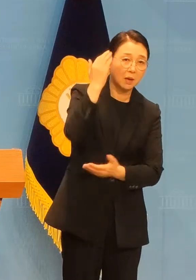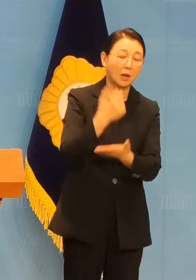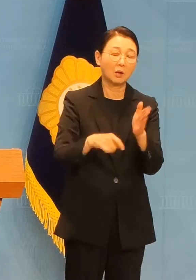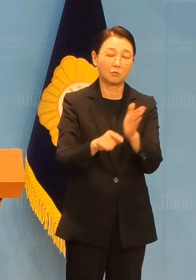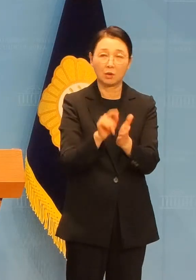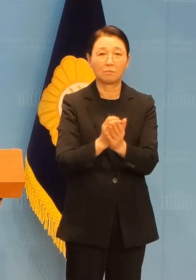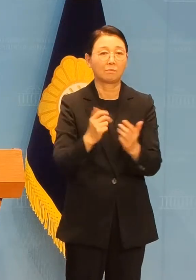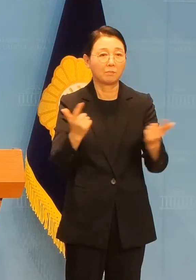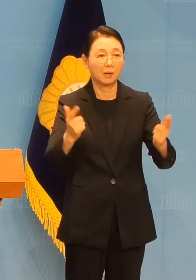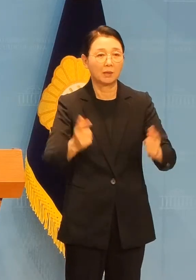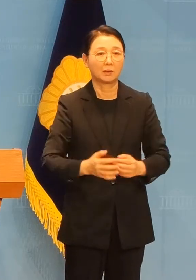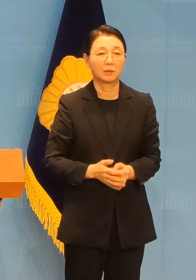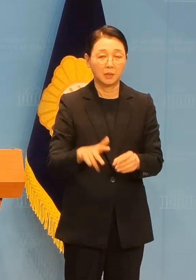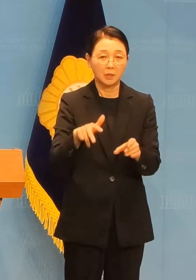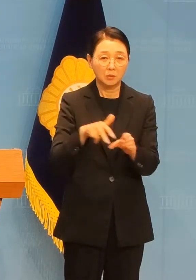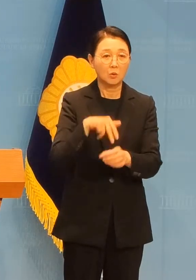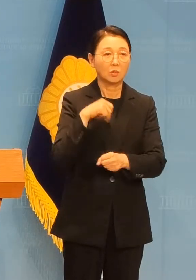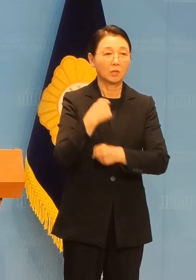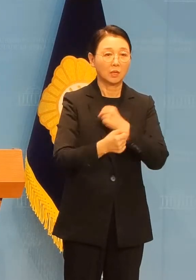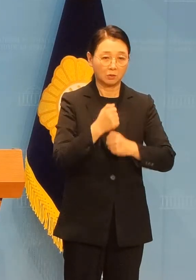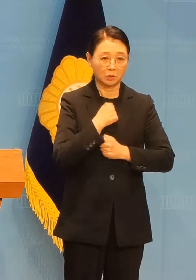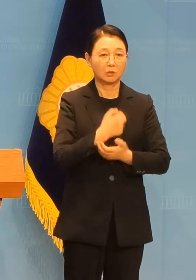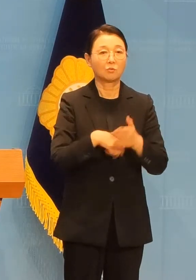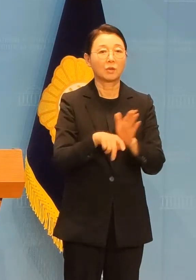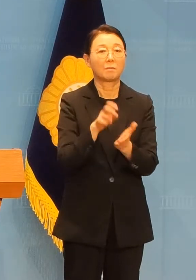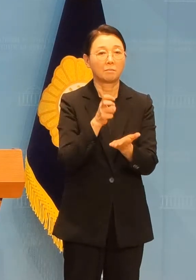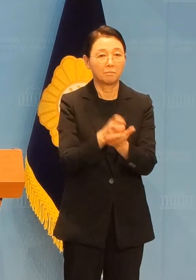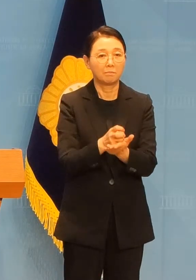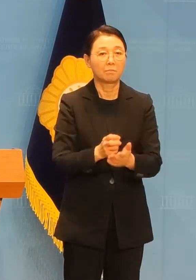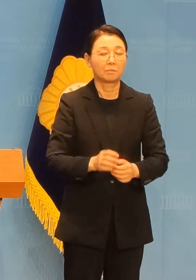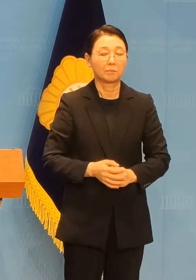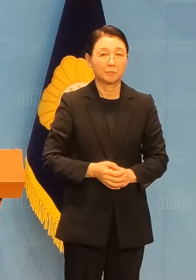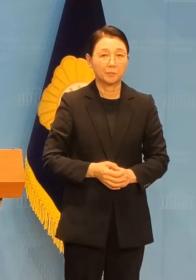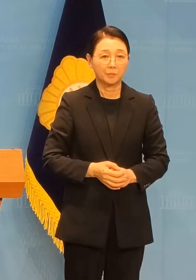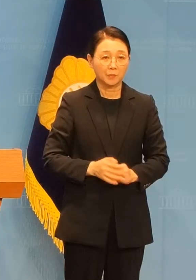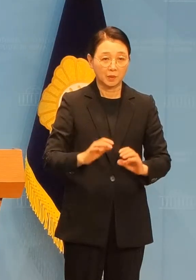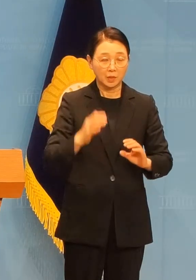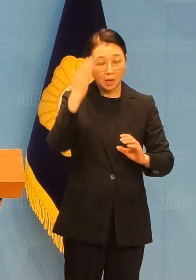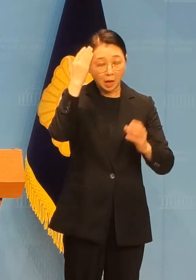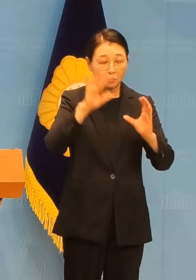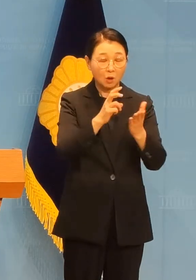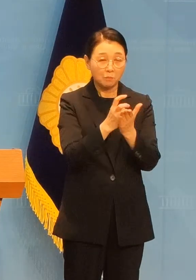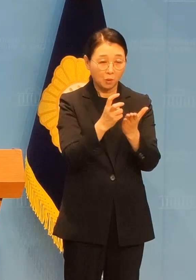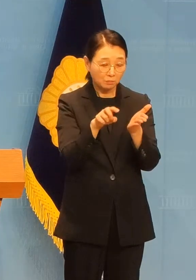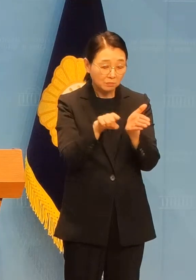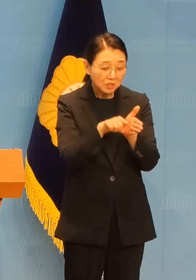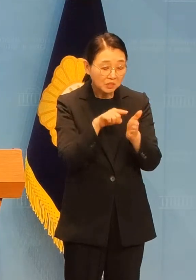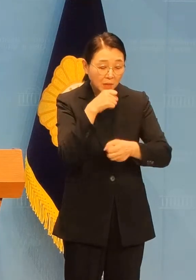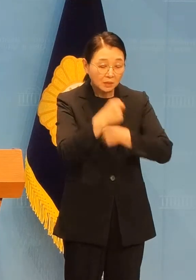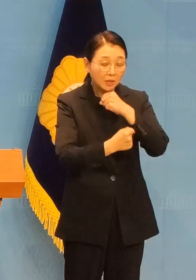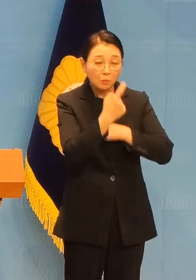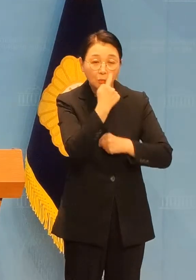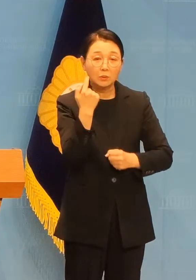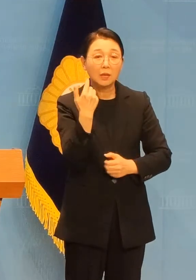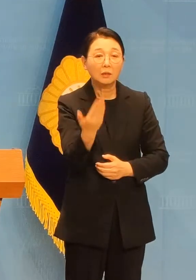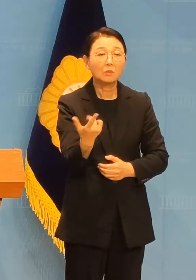법이 아니라 종교의 자유를 지키기 위한 법입니다. 우리 헌법은 신앙의 자유를 보장합니다. 그러나 헌법은 동시에